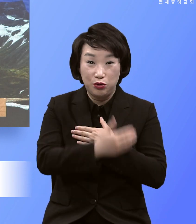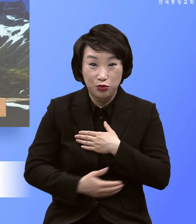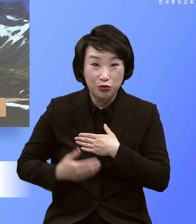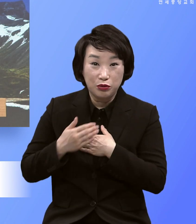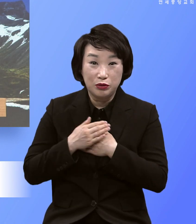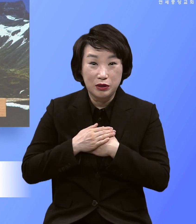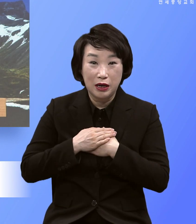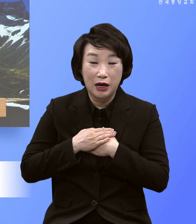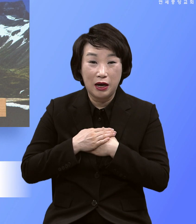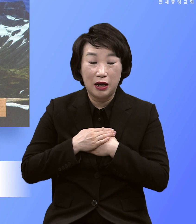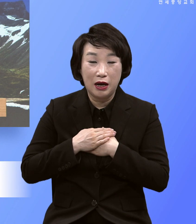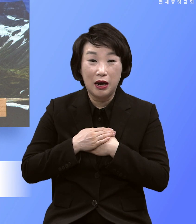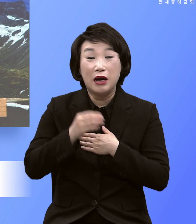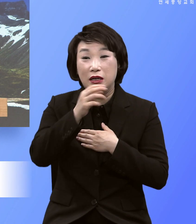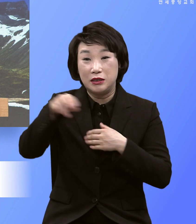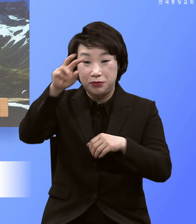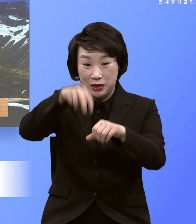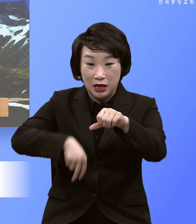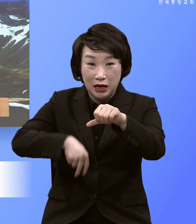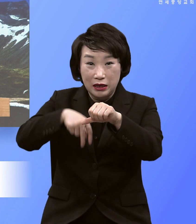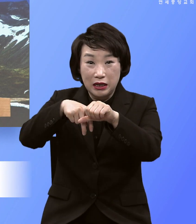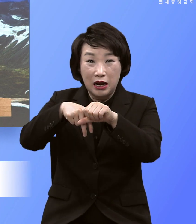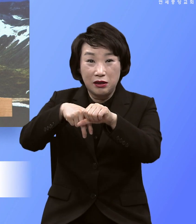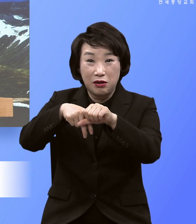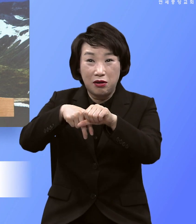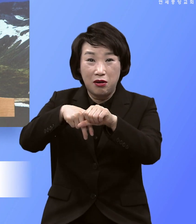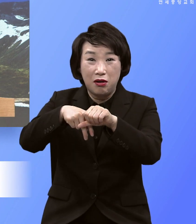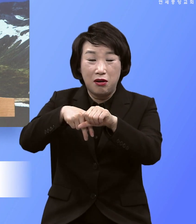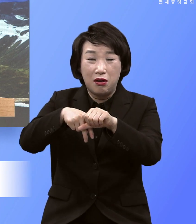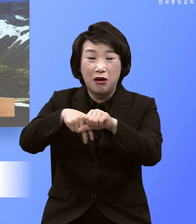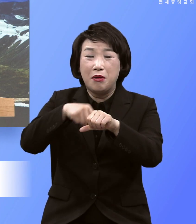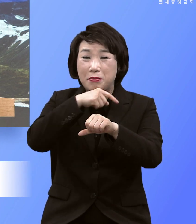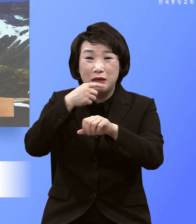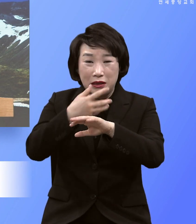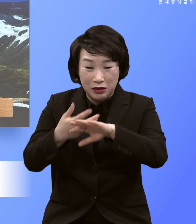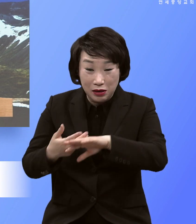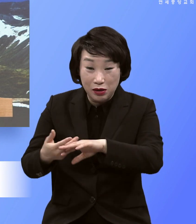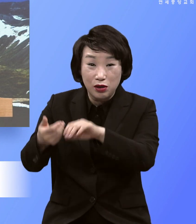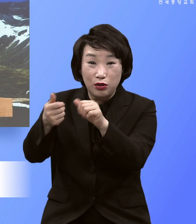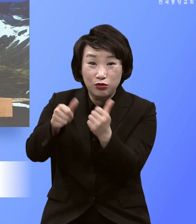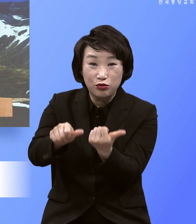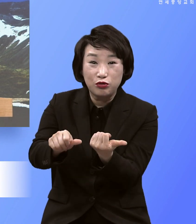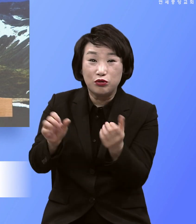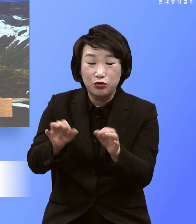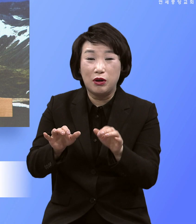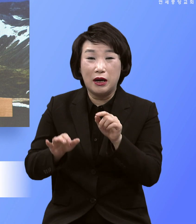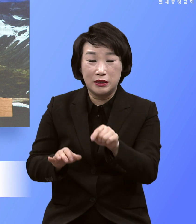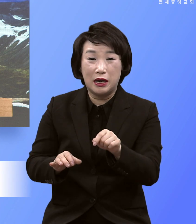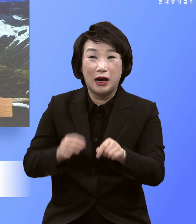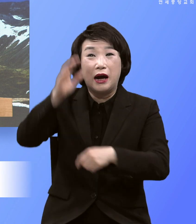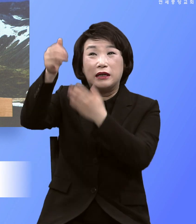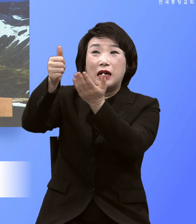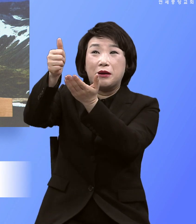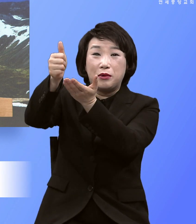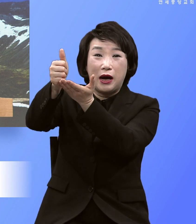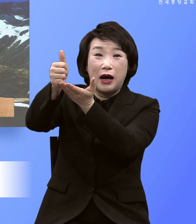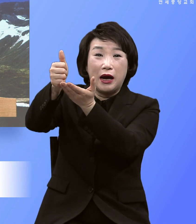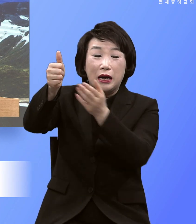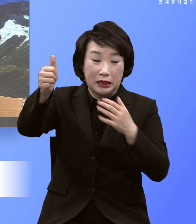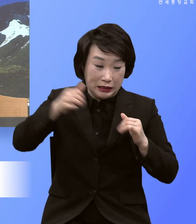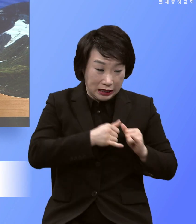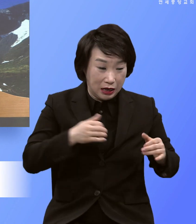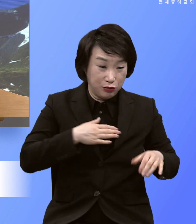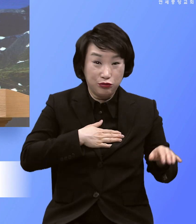육체가 십자가에 깨져 피 흘리는 순간 하나님과